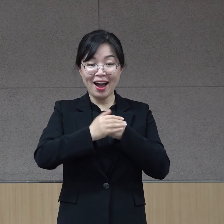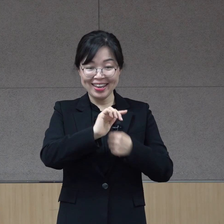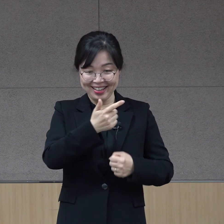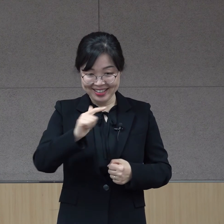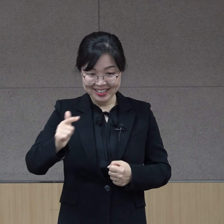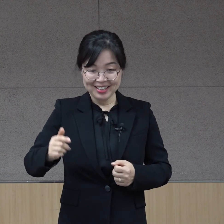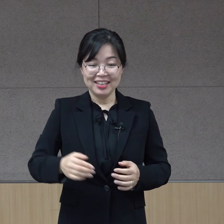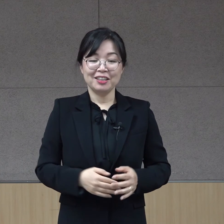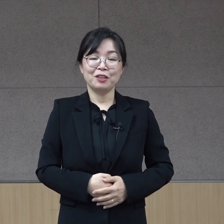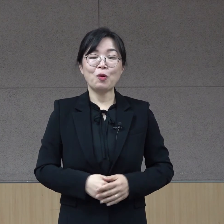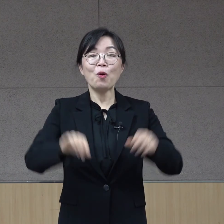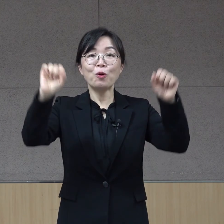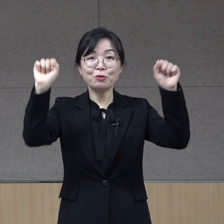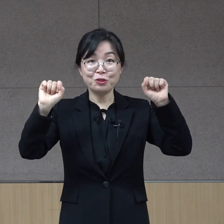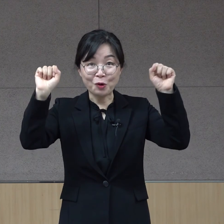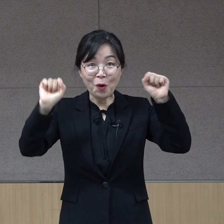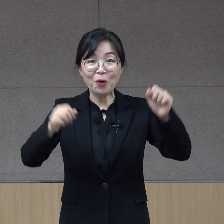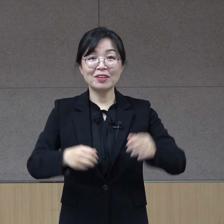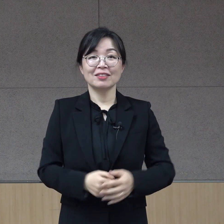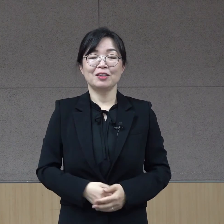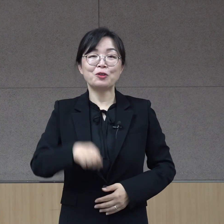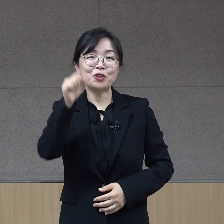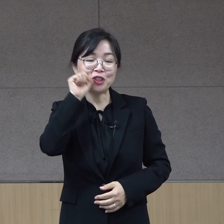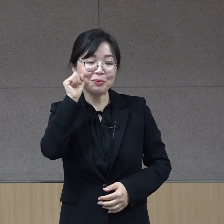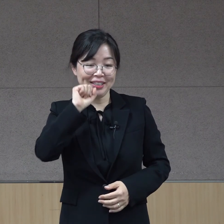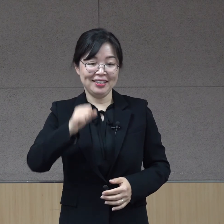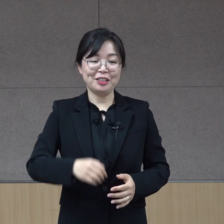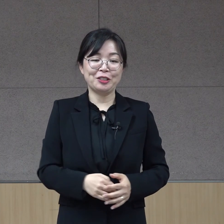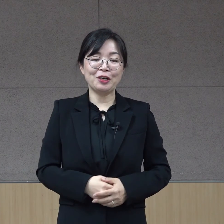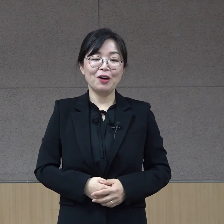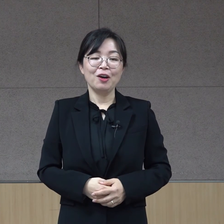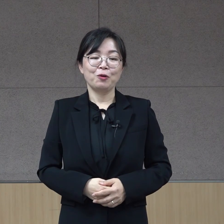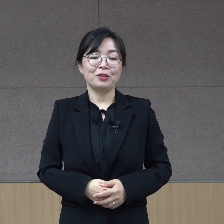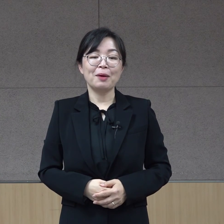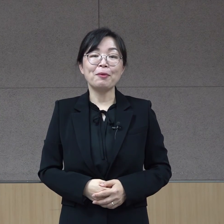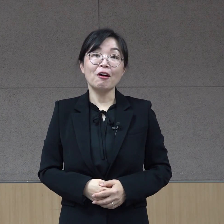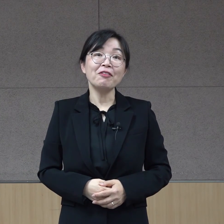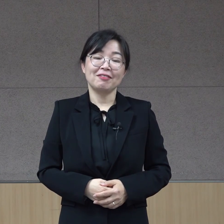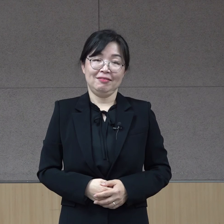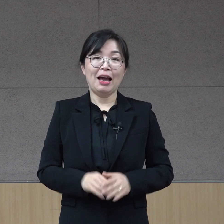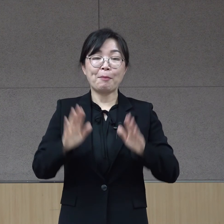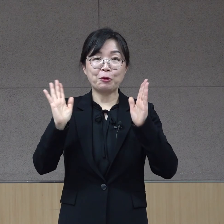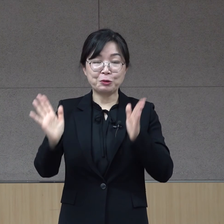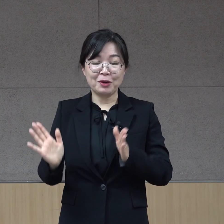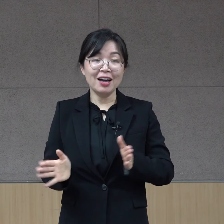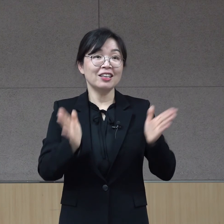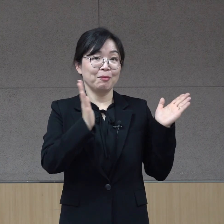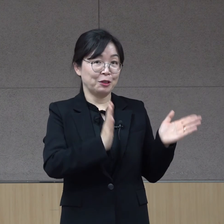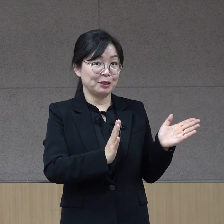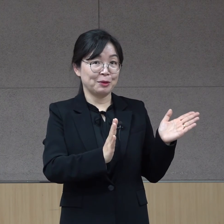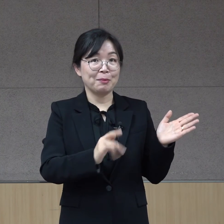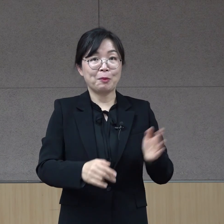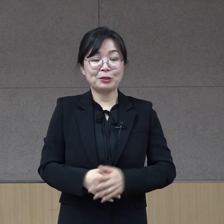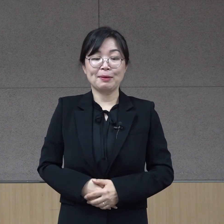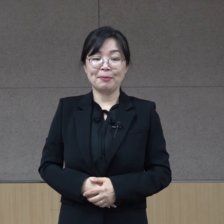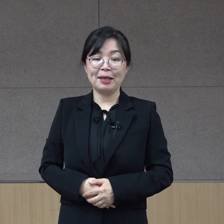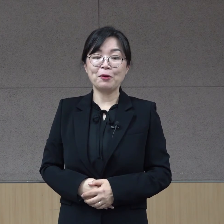과일, 그리고 운동, 그리고 취미 그랬었죠. 오늘 한번 앞모습과 옆모습으로 한번 복습 한번